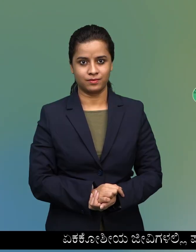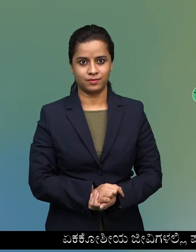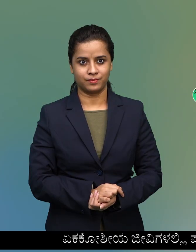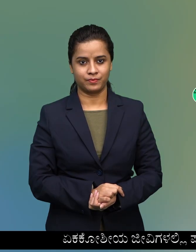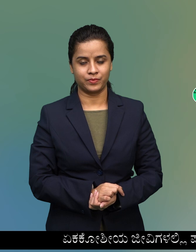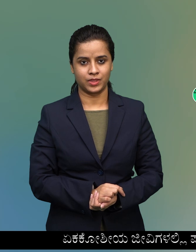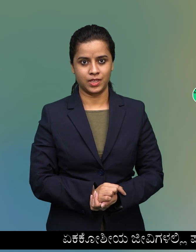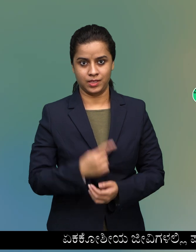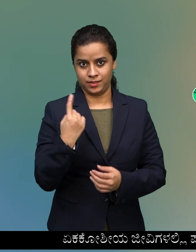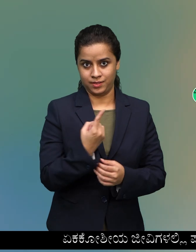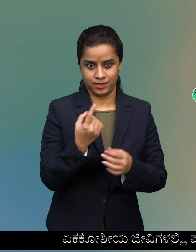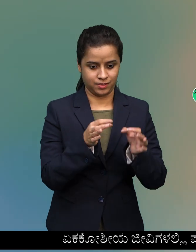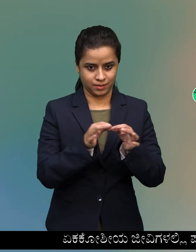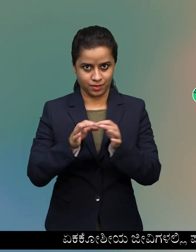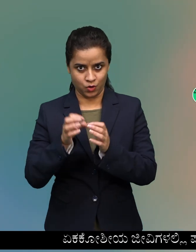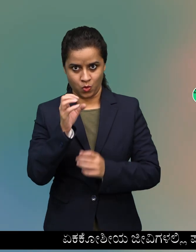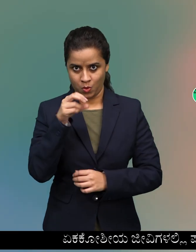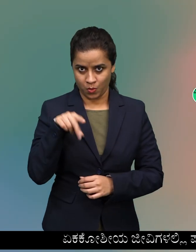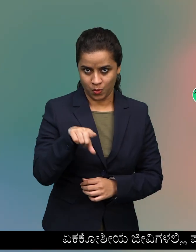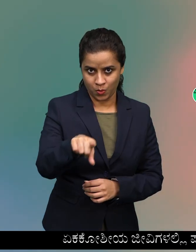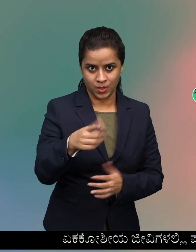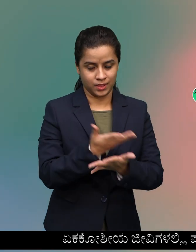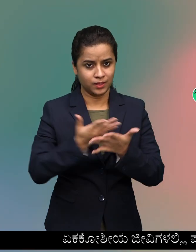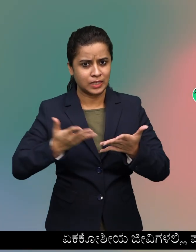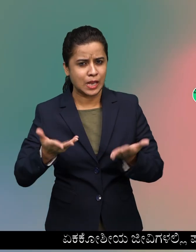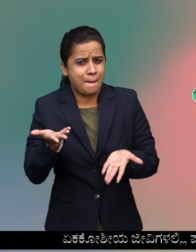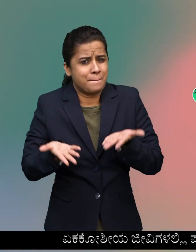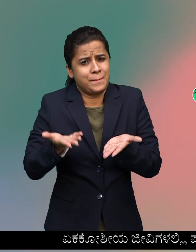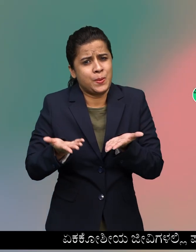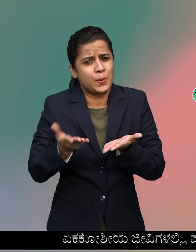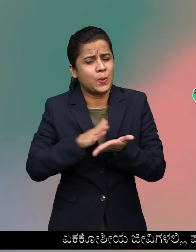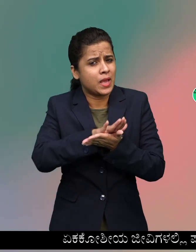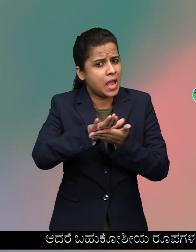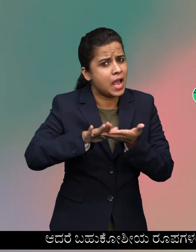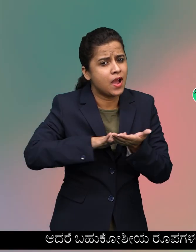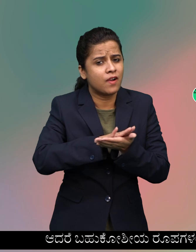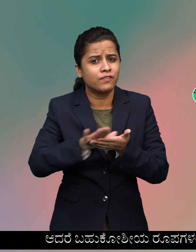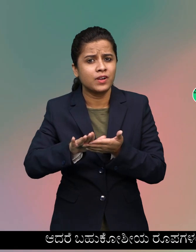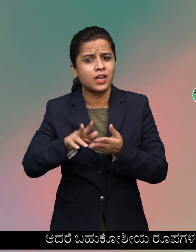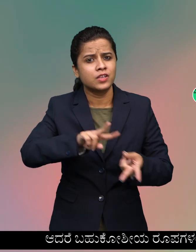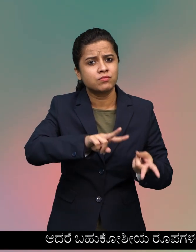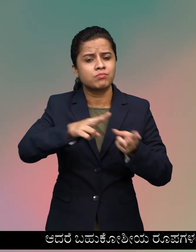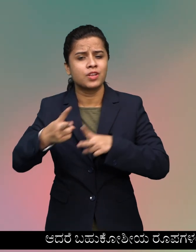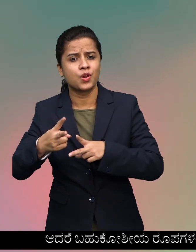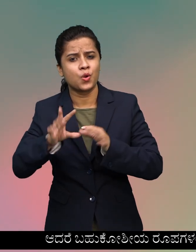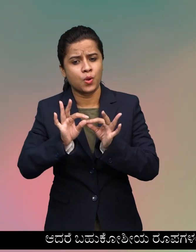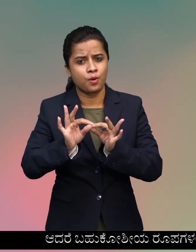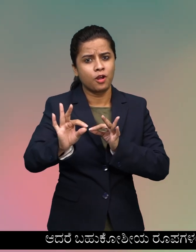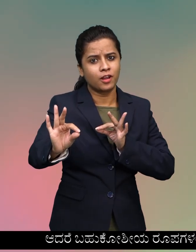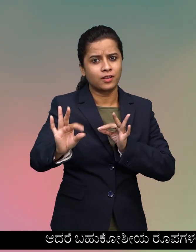ಏಕಕೋಶೀಯ ಜೀವಿಗಳಲ್ಲಿ ಪದಾರ್ಥಗಳನ್ನು ಹೆಚ್ಚು ದೂರಕ್ಕೆ ಸಾಗಿಸಬೇಕಾಗಿಲ್ಲ, ಆದರೆ ಬಹುಕೋಶೀಯ ರೂಪಗಳಲ್ಲಿ